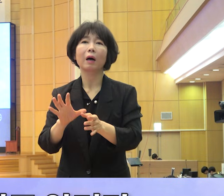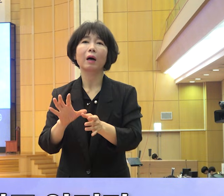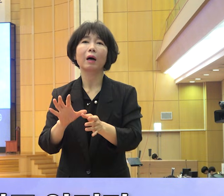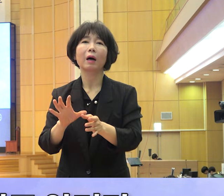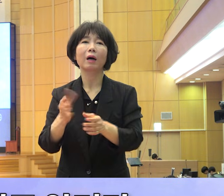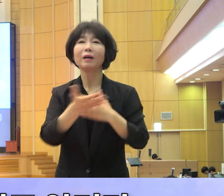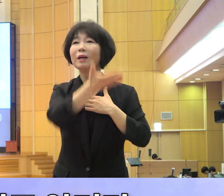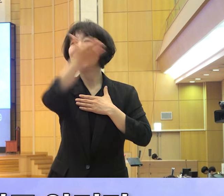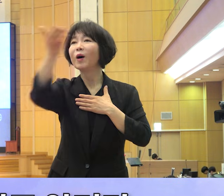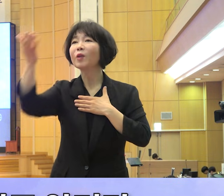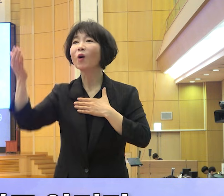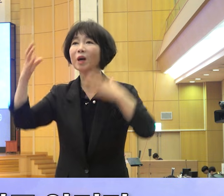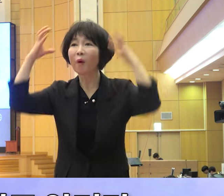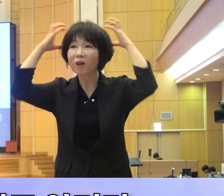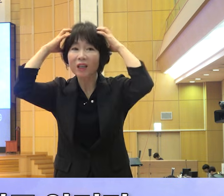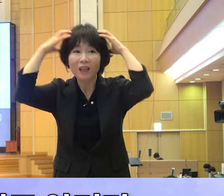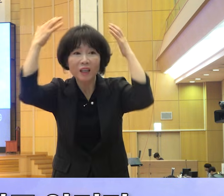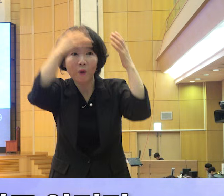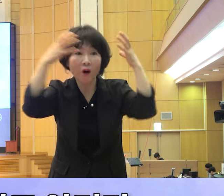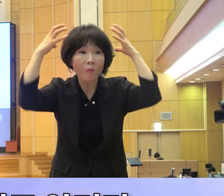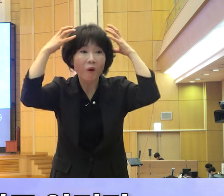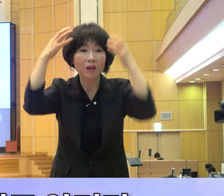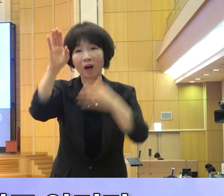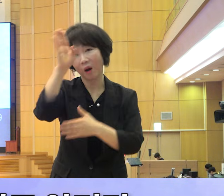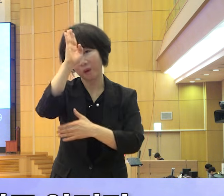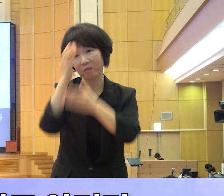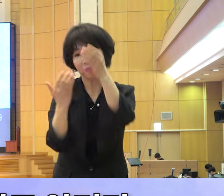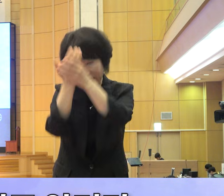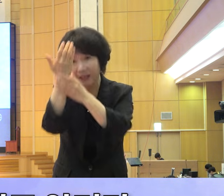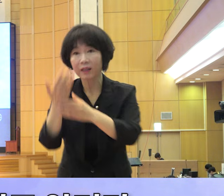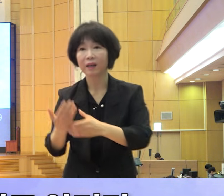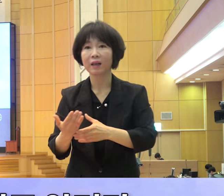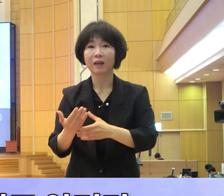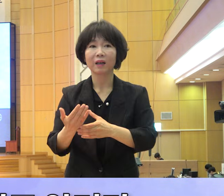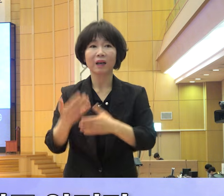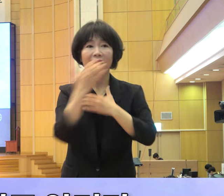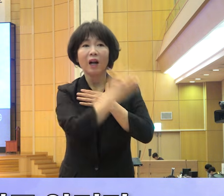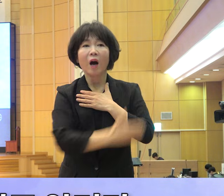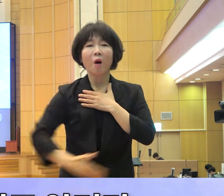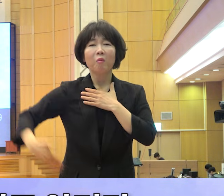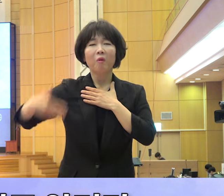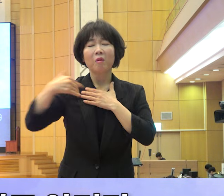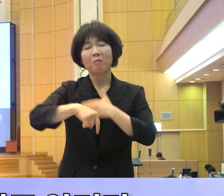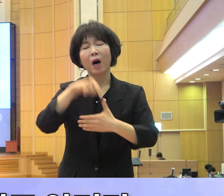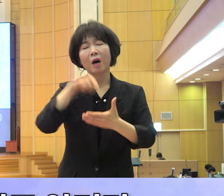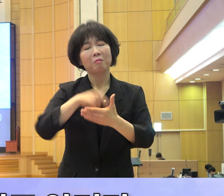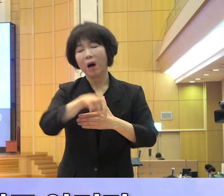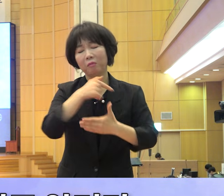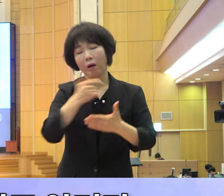병들었고, 머리가 병들었기 때문에, 또는 온 마음은 피곤하였으며,